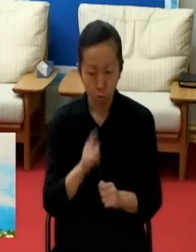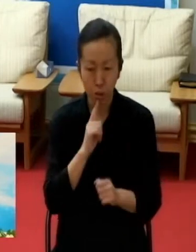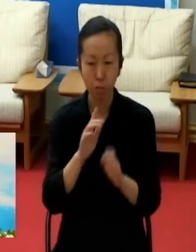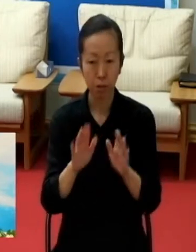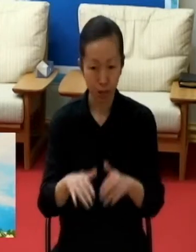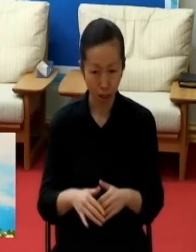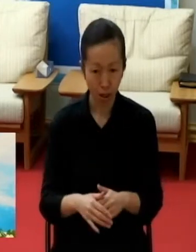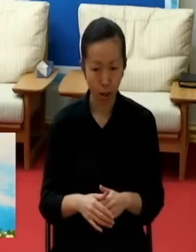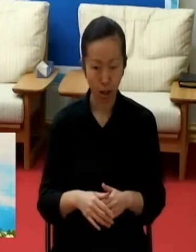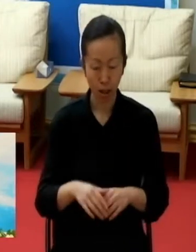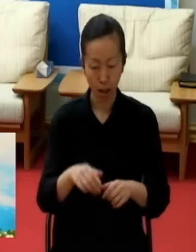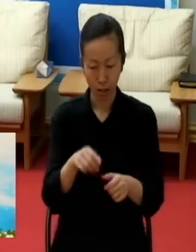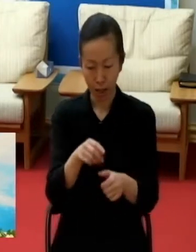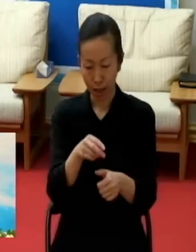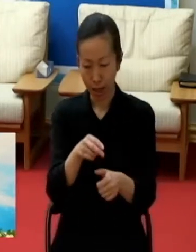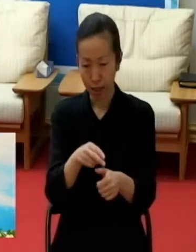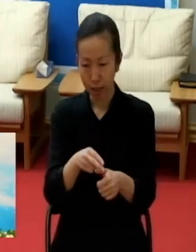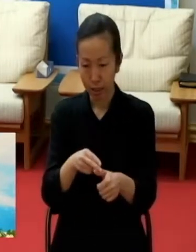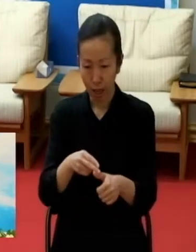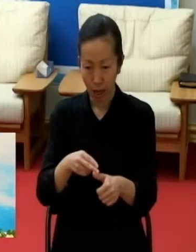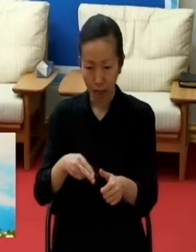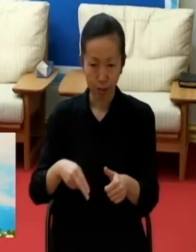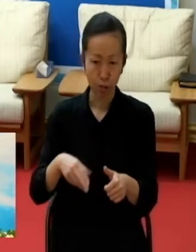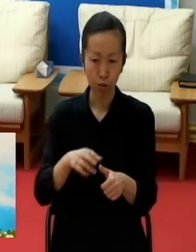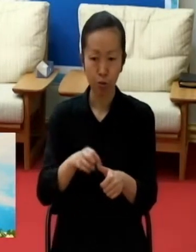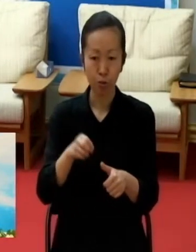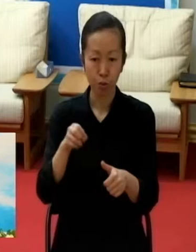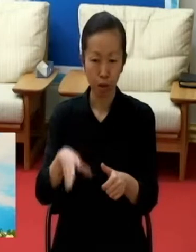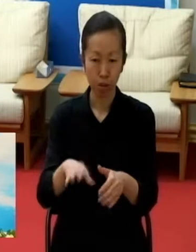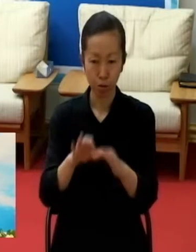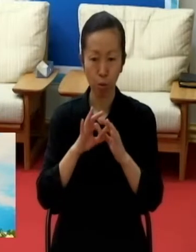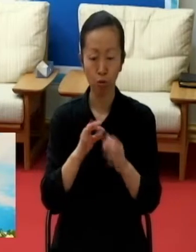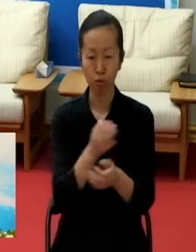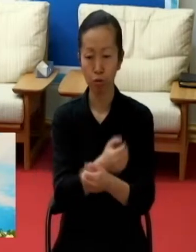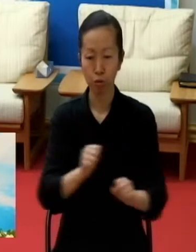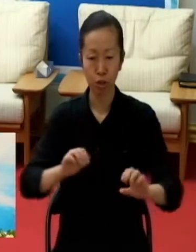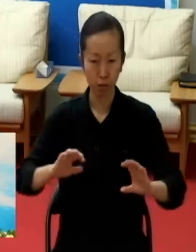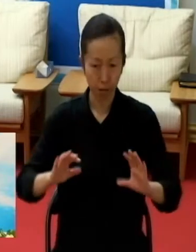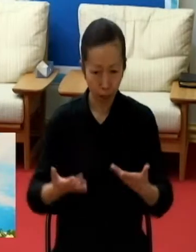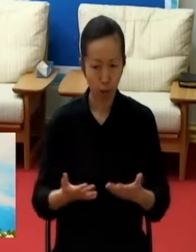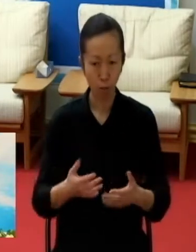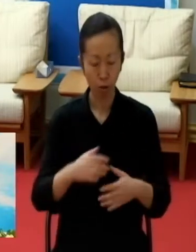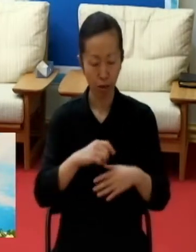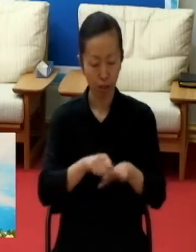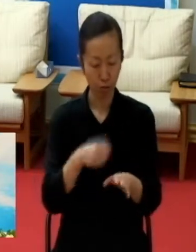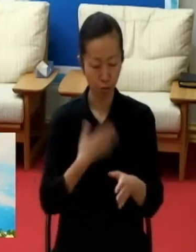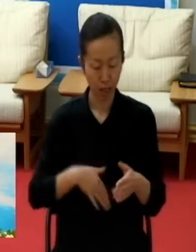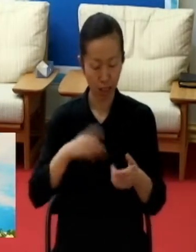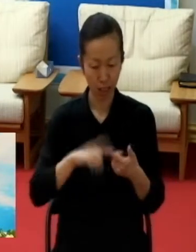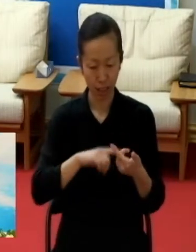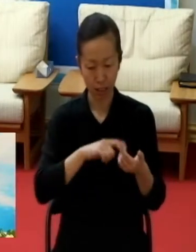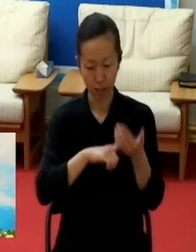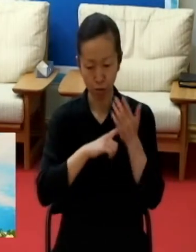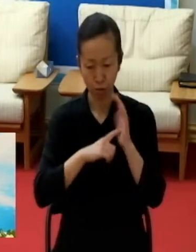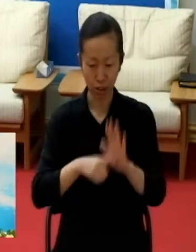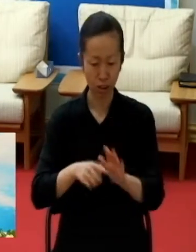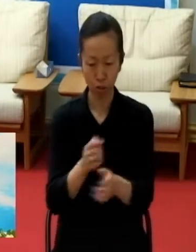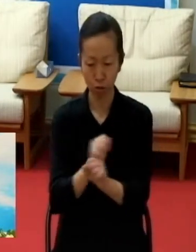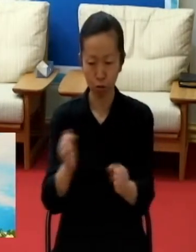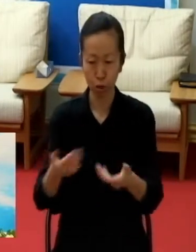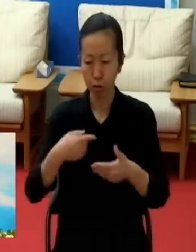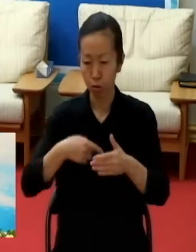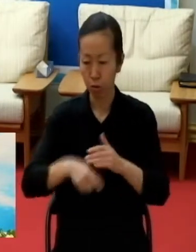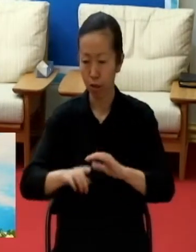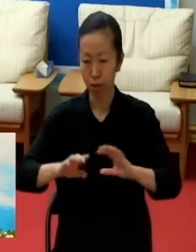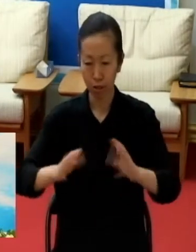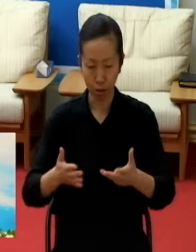할례도 아니고 割礼でもない。 육신적인 표징도 아닙니다. 肉体的な印でもありません。 내 마음에 할례가 있어야 돼요. 私